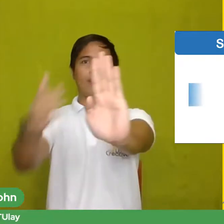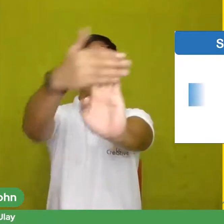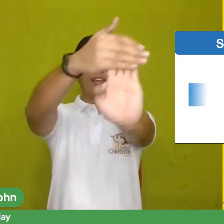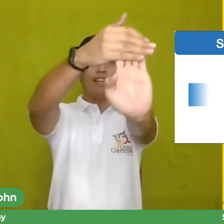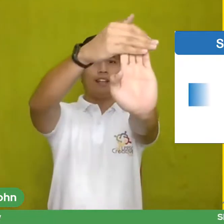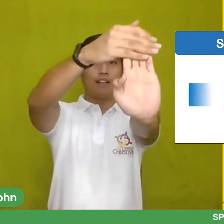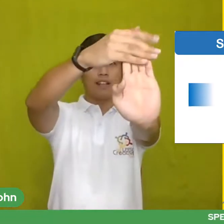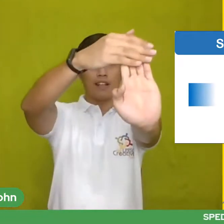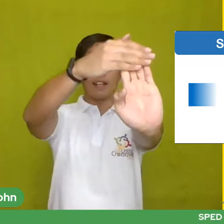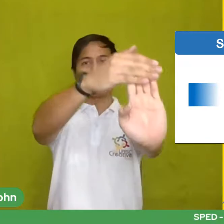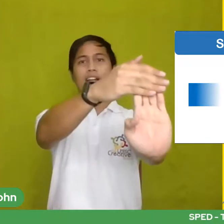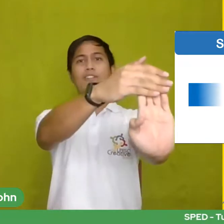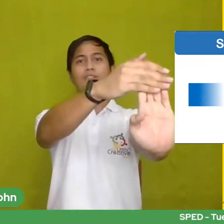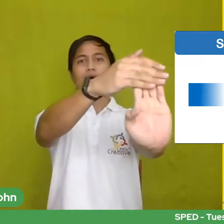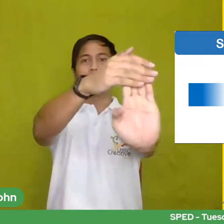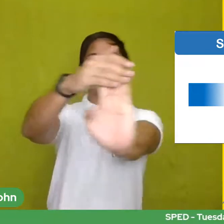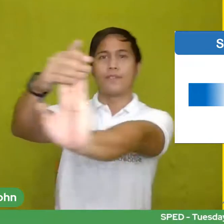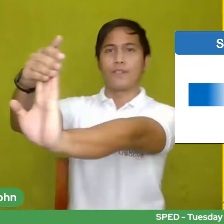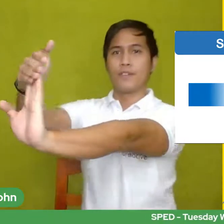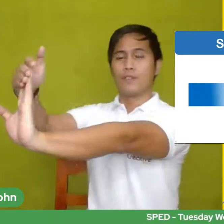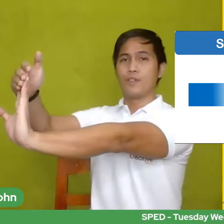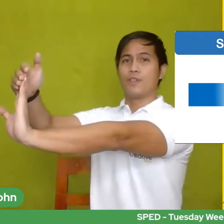Okay, let's count.